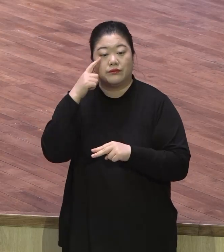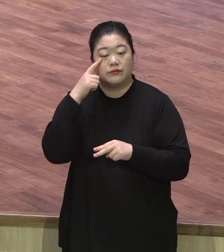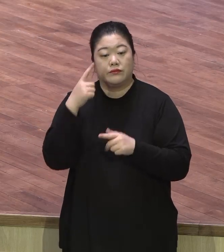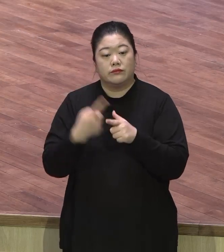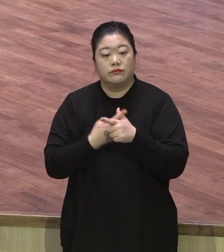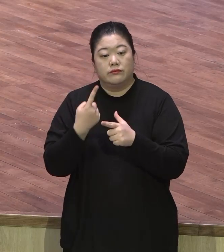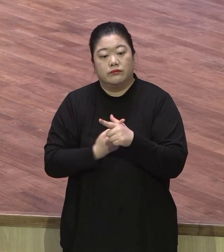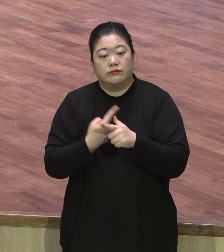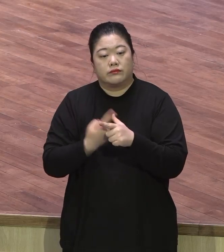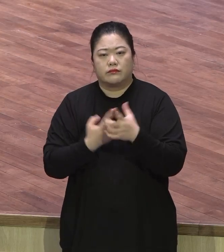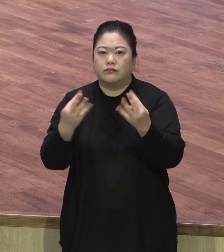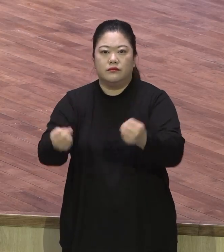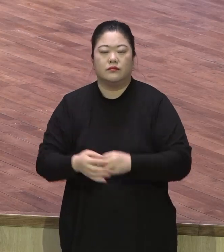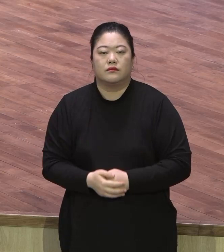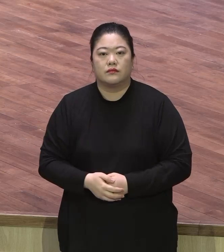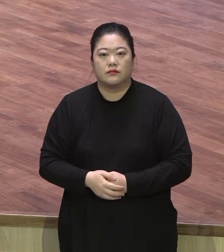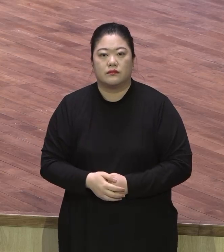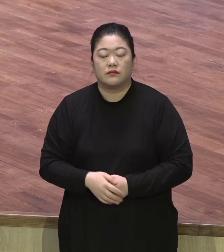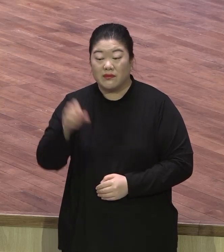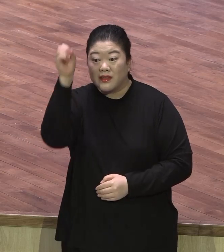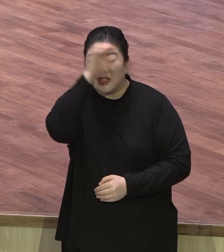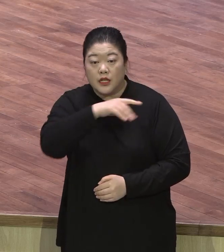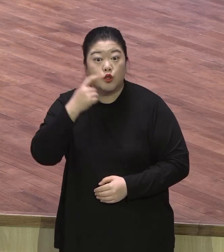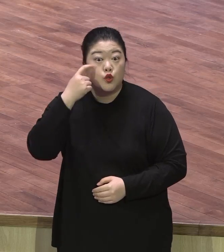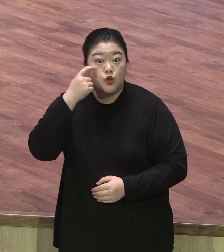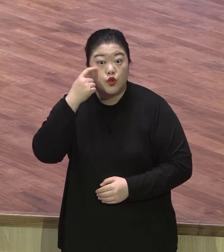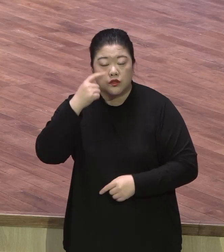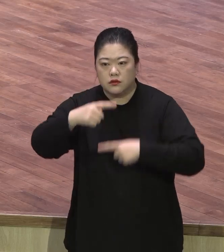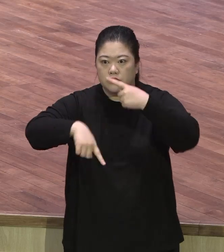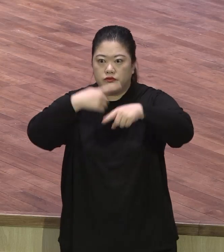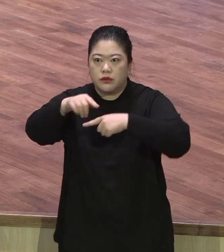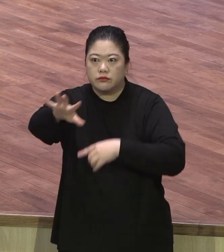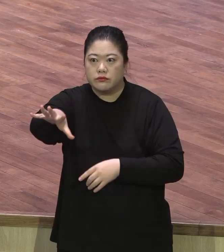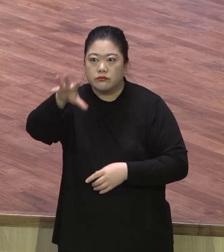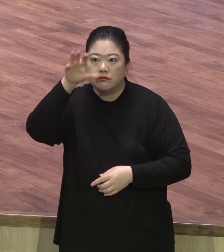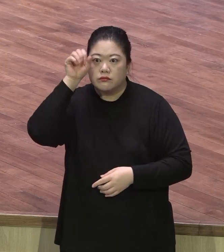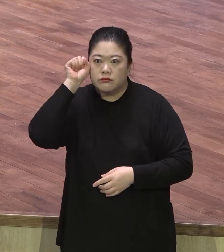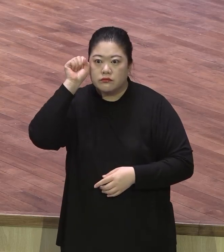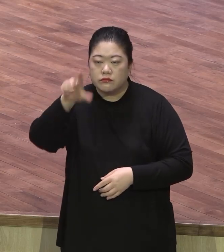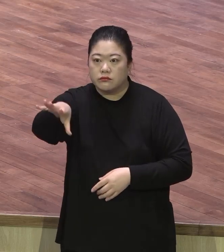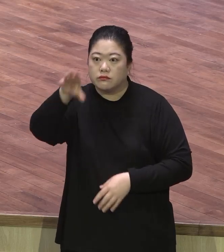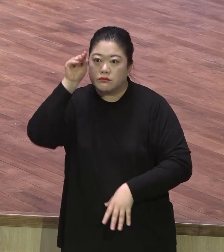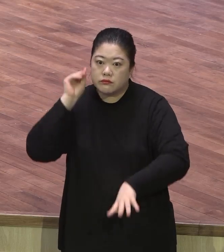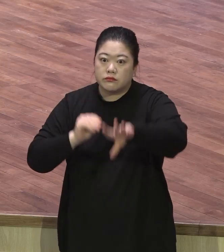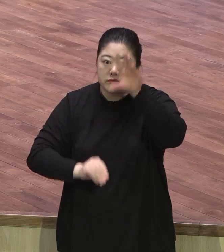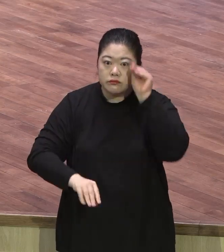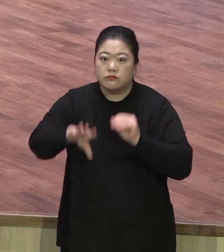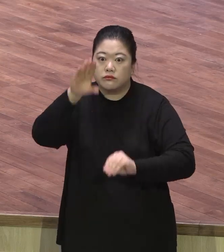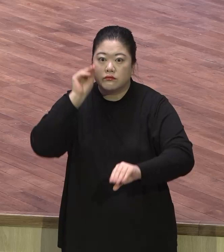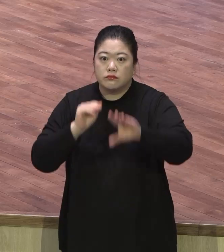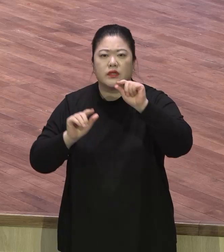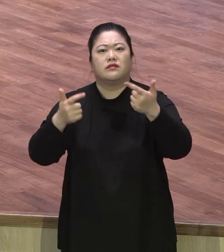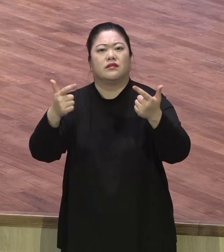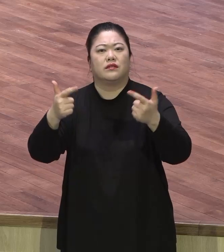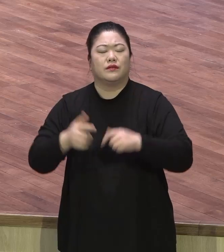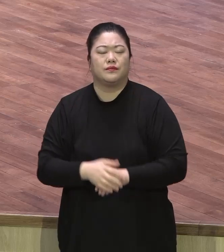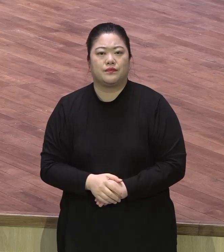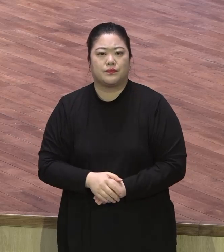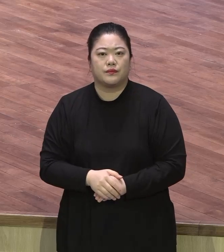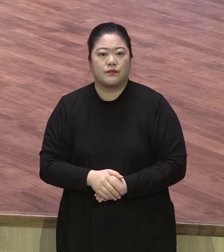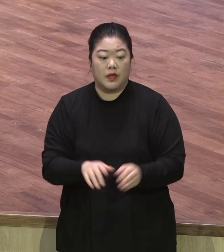귀를 말하는 것이 아니에요. 하나님은 영이시니 영의 귀가 따로 있습니다. 불신자들은 거듭나지 못하기 때문에